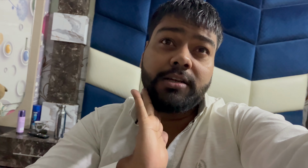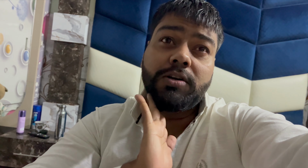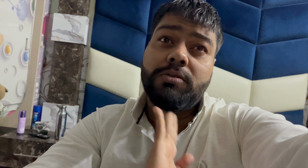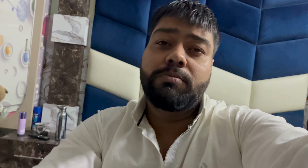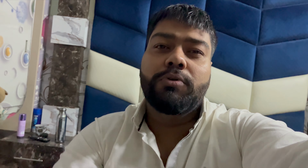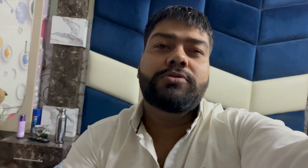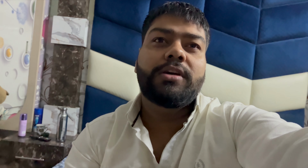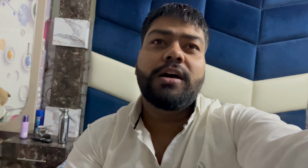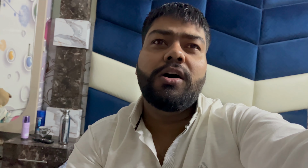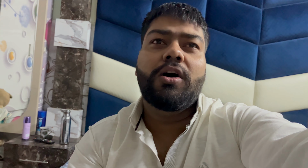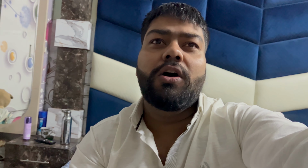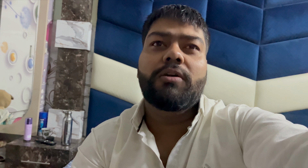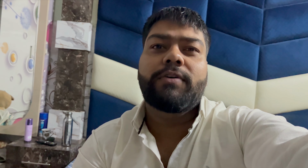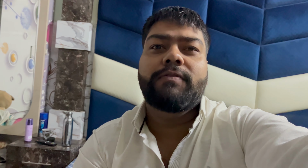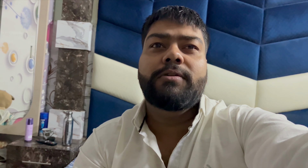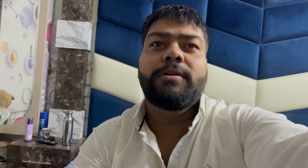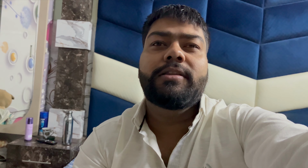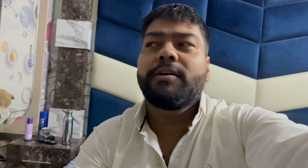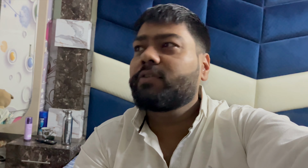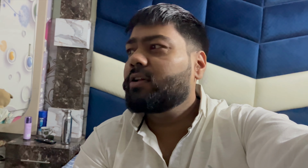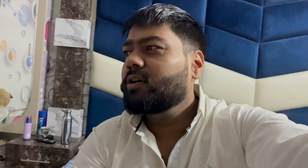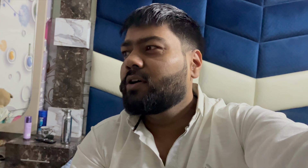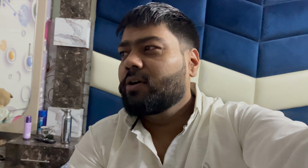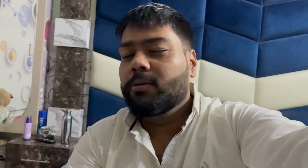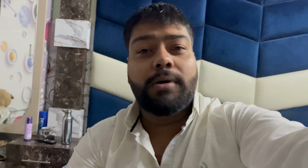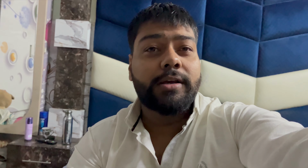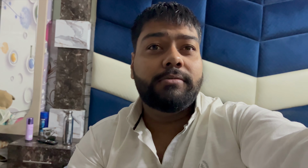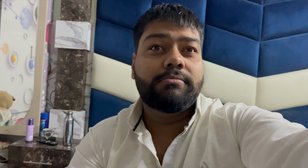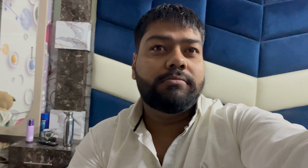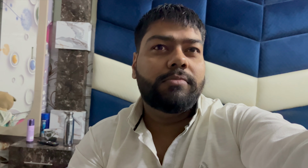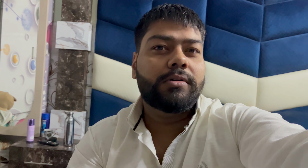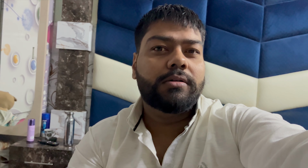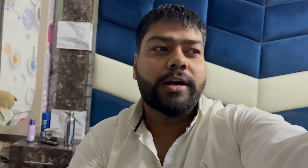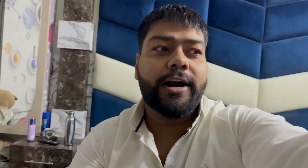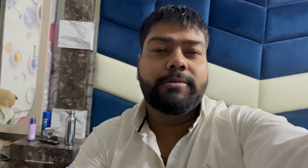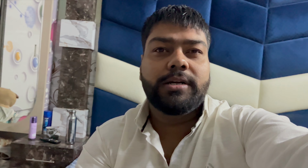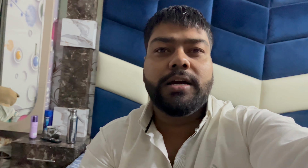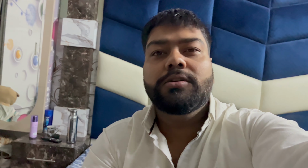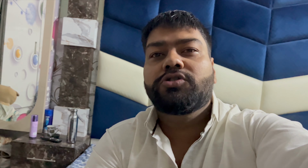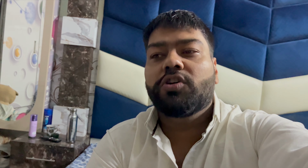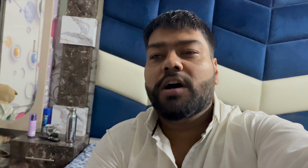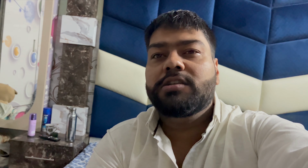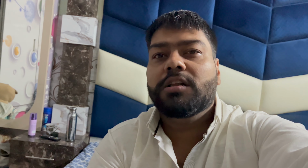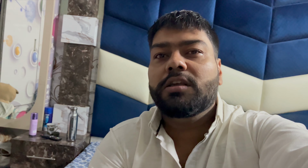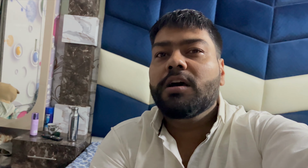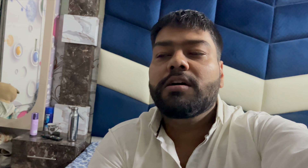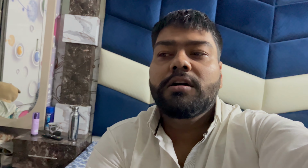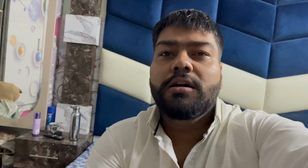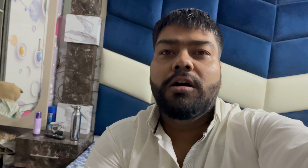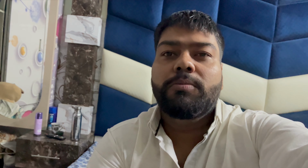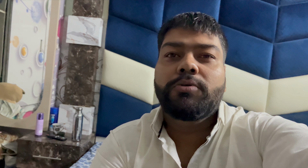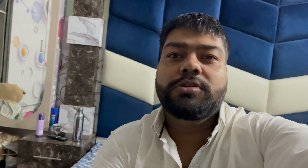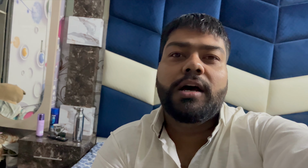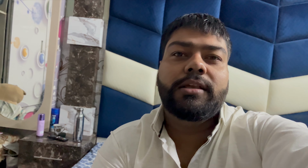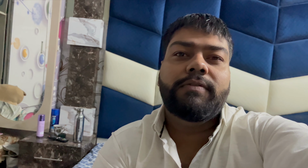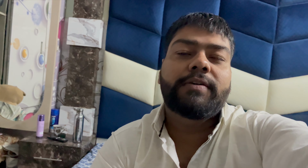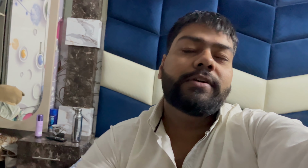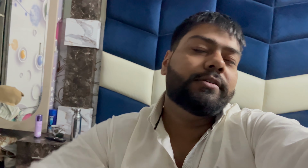चलो पहुँचते हैं और फटाफट मिलते हैं फिर। भाई 8:30 बज गए, चलो भाई चलते हैं और पहुँच के आते हैं फटाफट